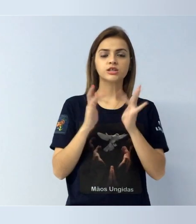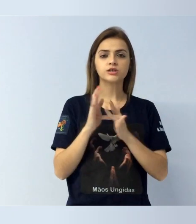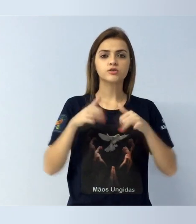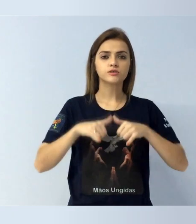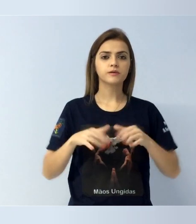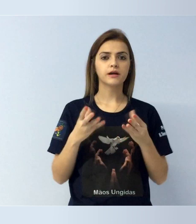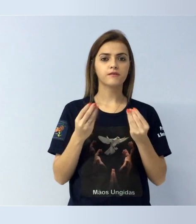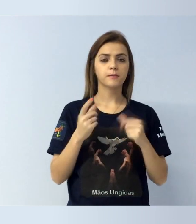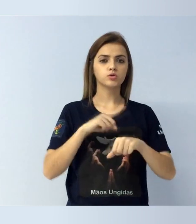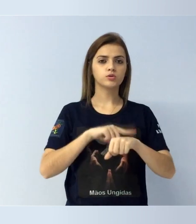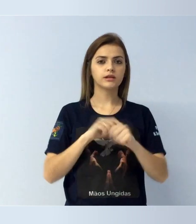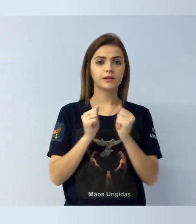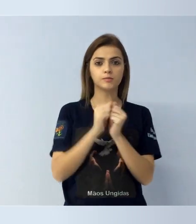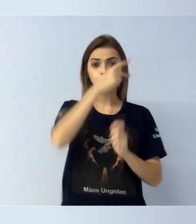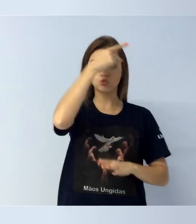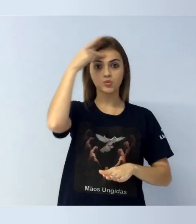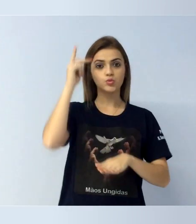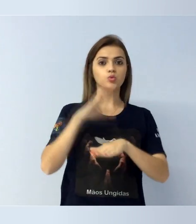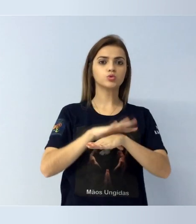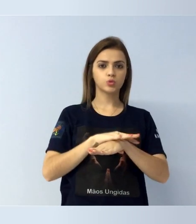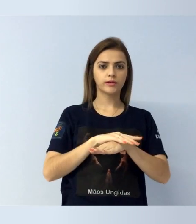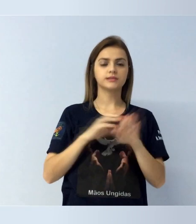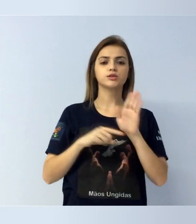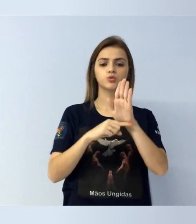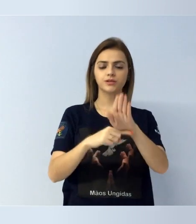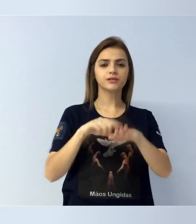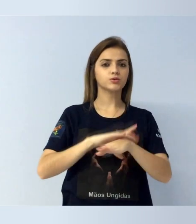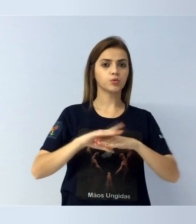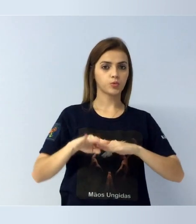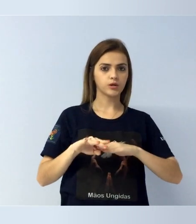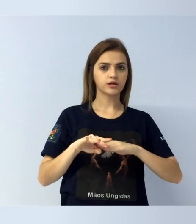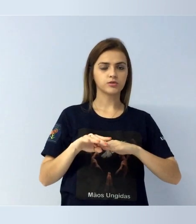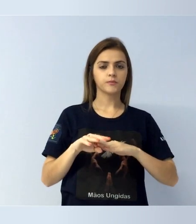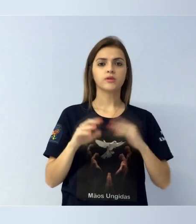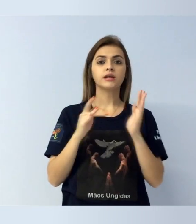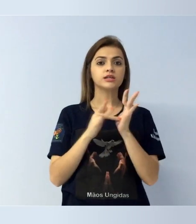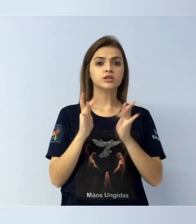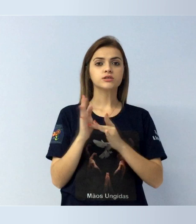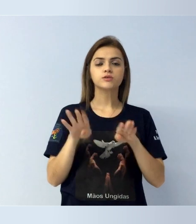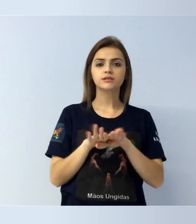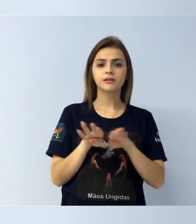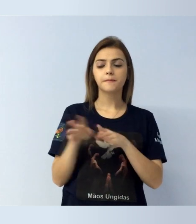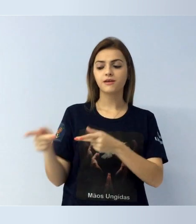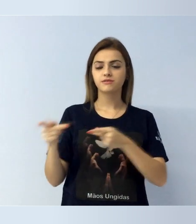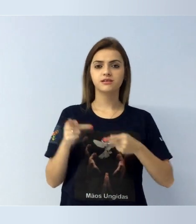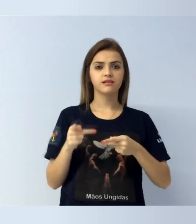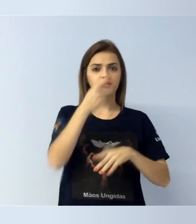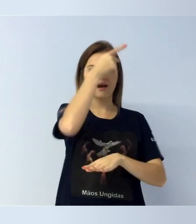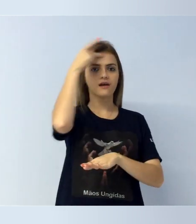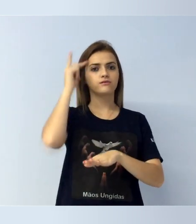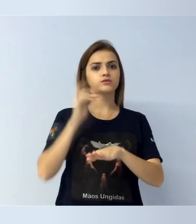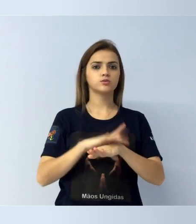Jesus passava muito tempo com os doentes, ajudando-os, curando-os. Muitas vezes ele mesmo visitou os